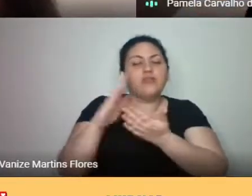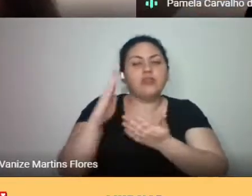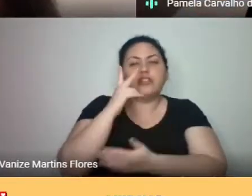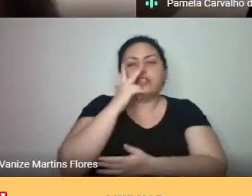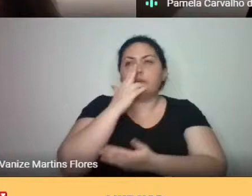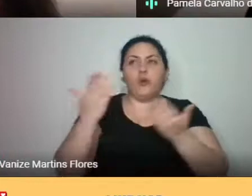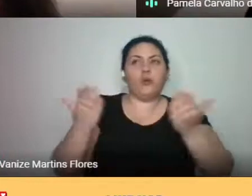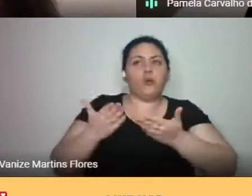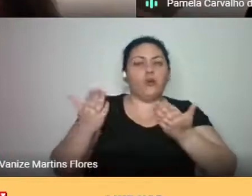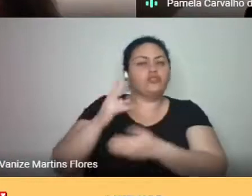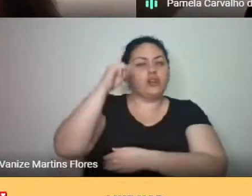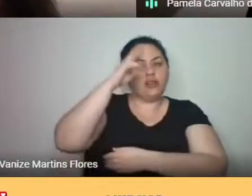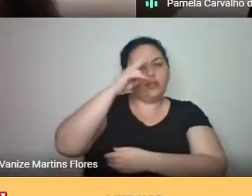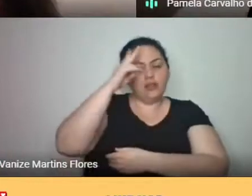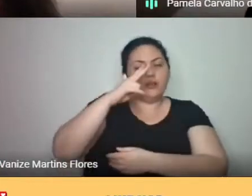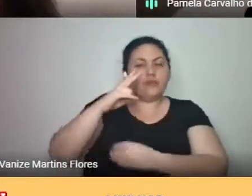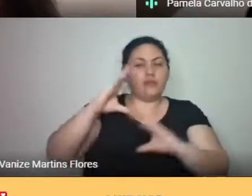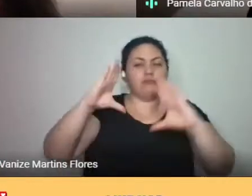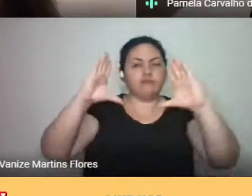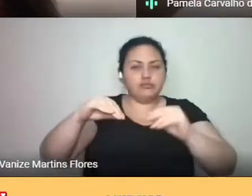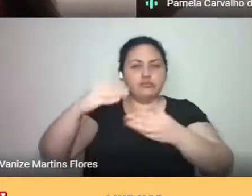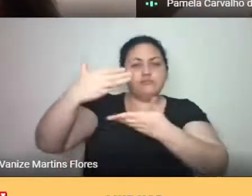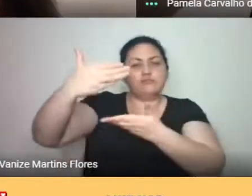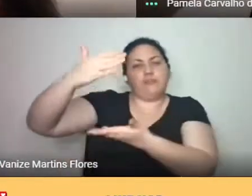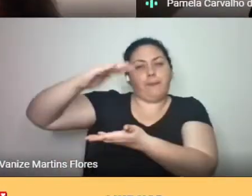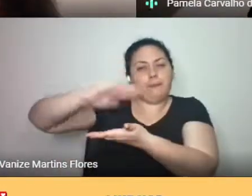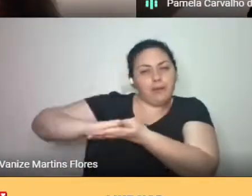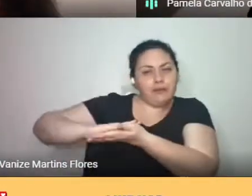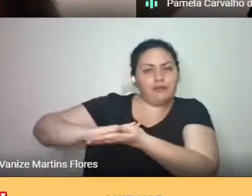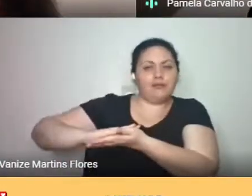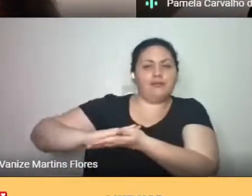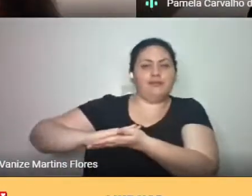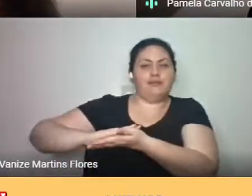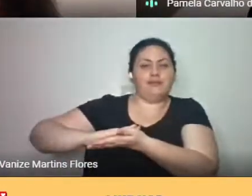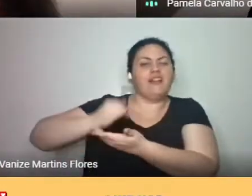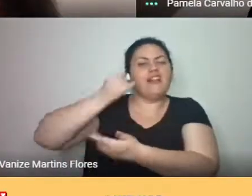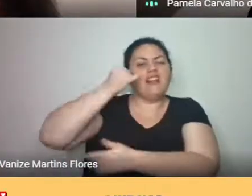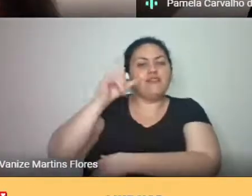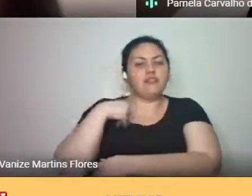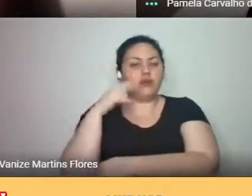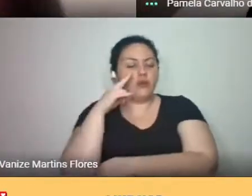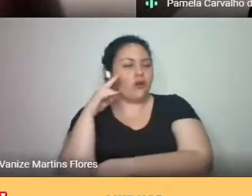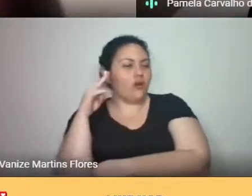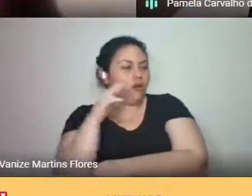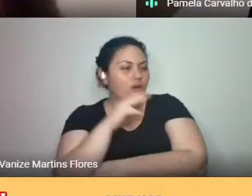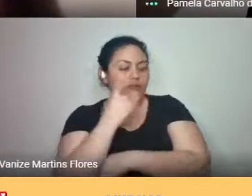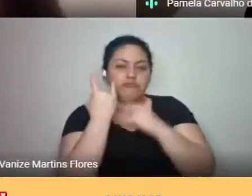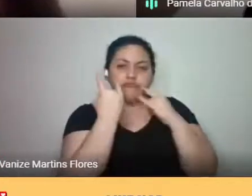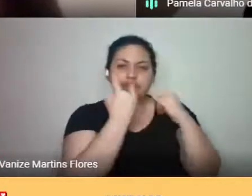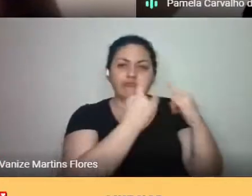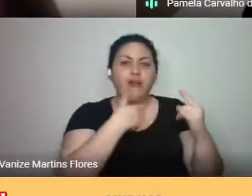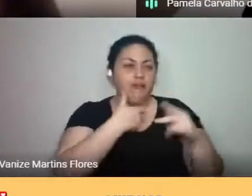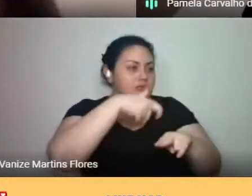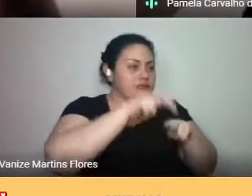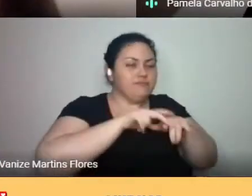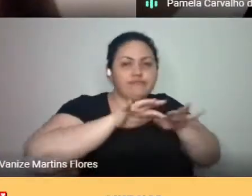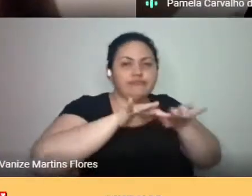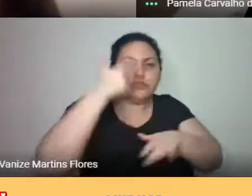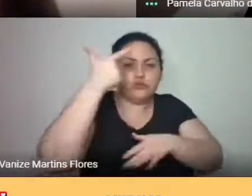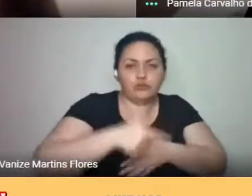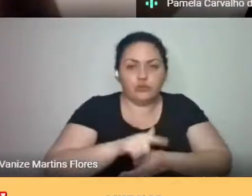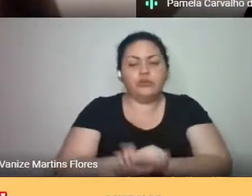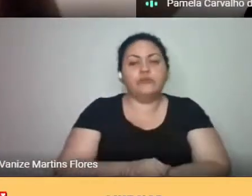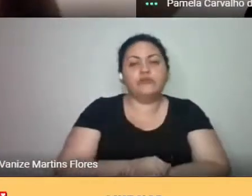o computador, né, de fato, para não passar por ali, querer sentar e continuar o que estava fazendo, talvez desabilitar a